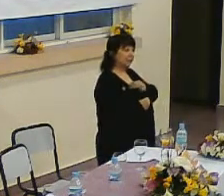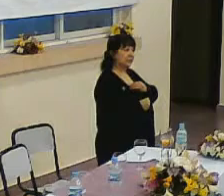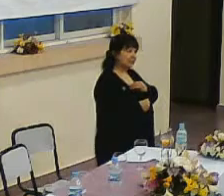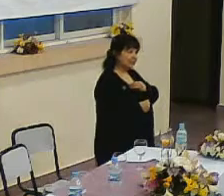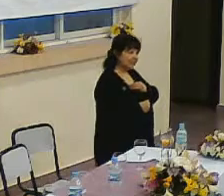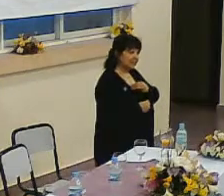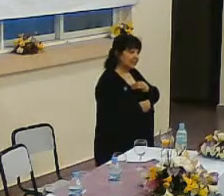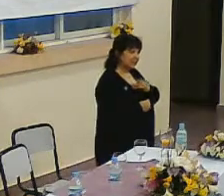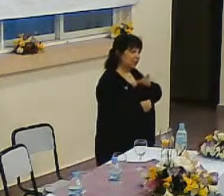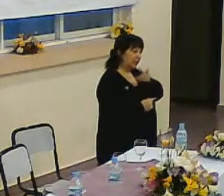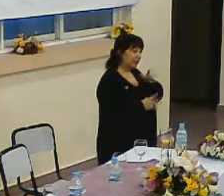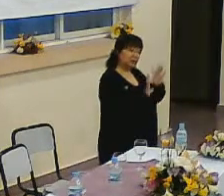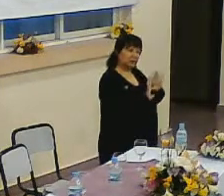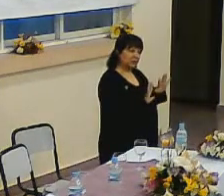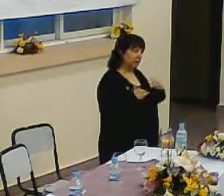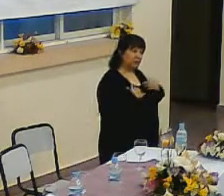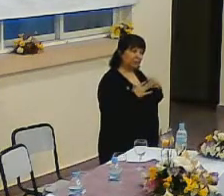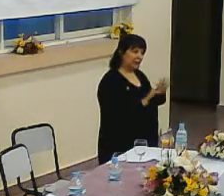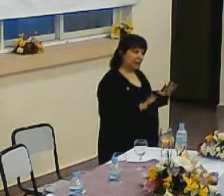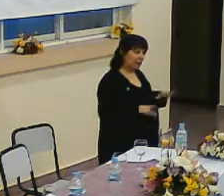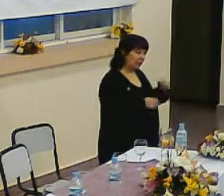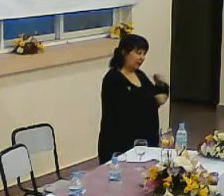esto, no estamos preparados para hacer esto.